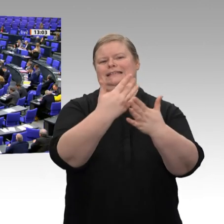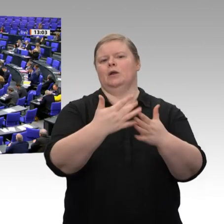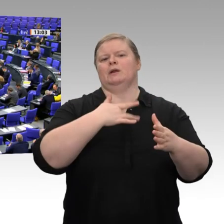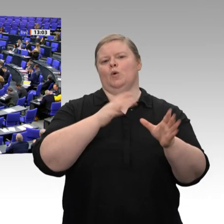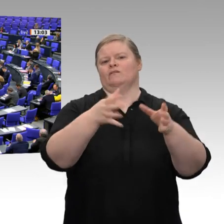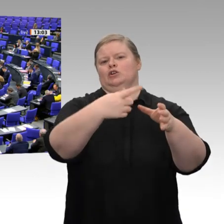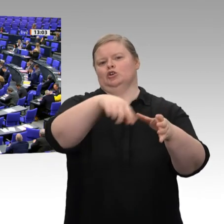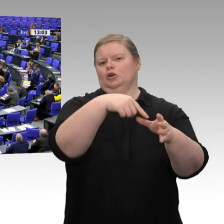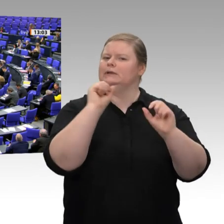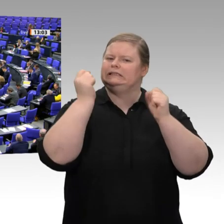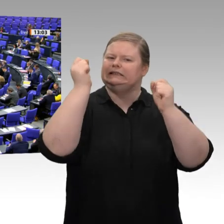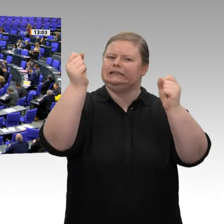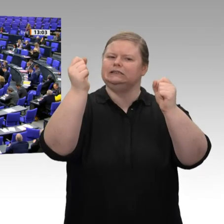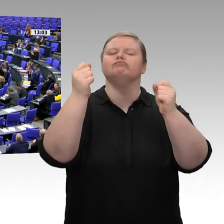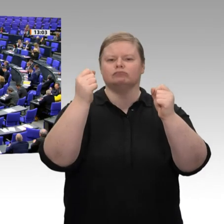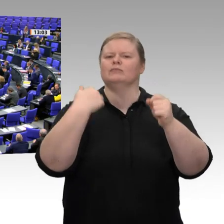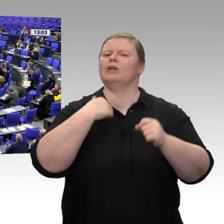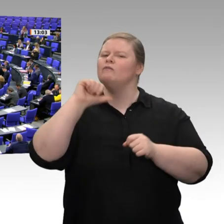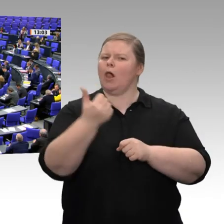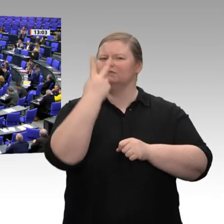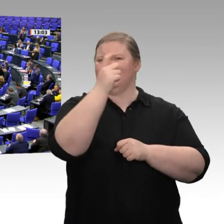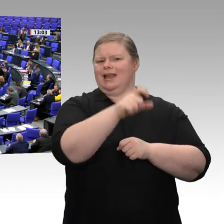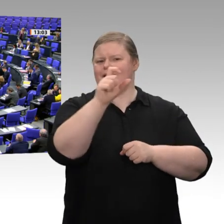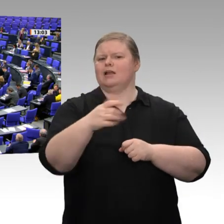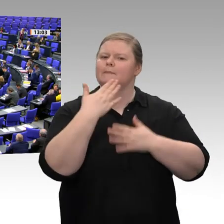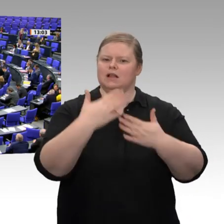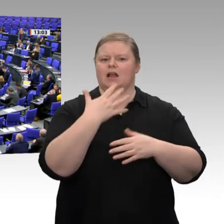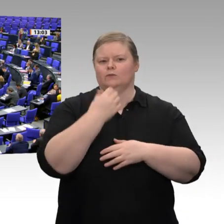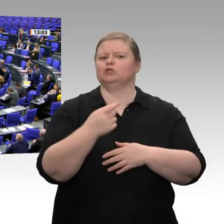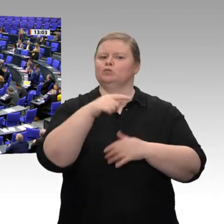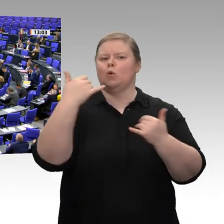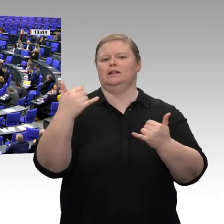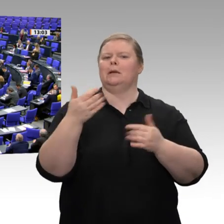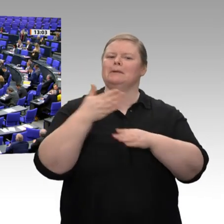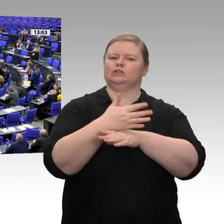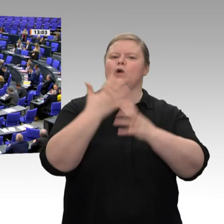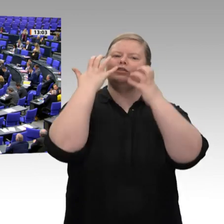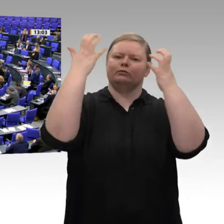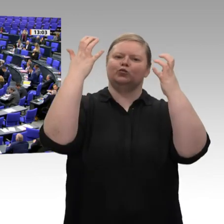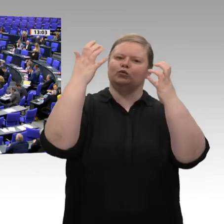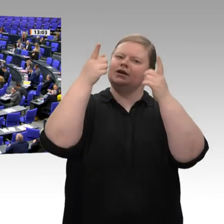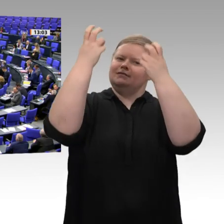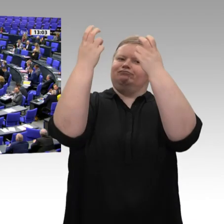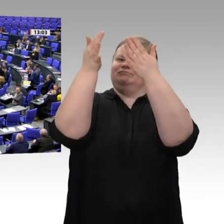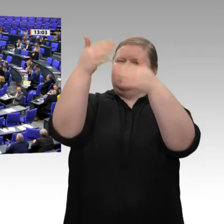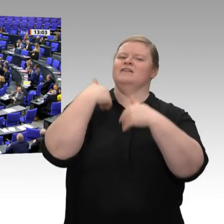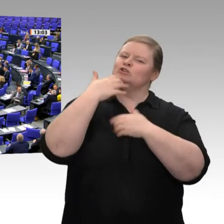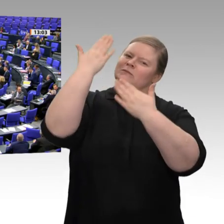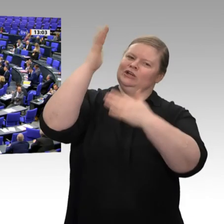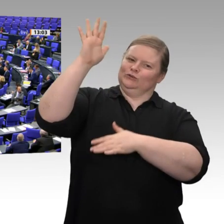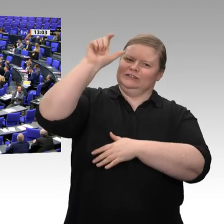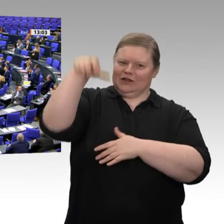auch nochmal auf der heutigen Besuchertribüne begrüßen. Sie haben darauf hingewiesen,